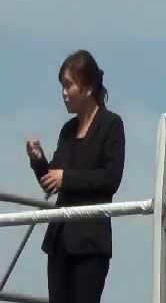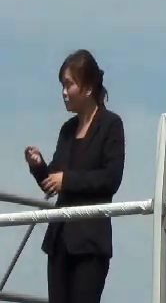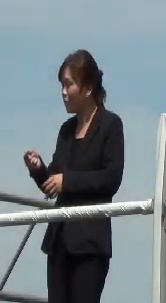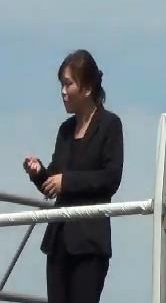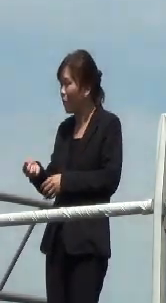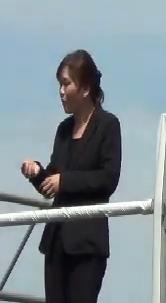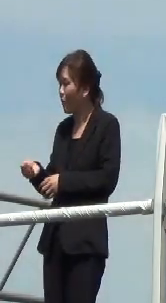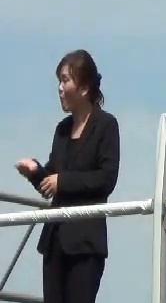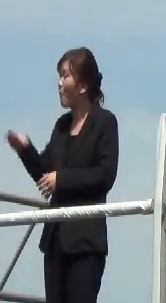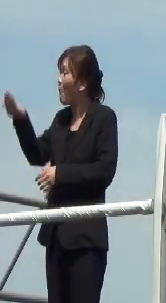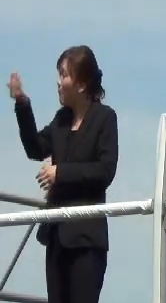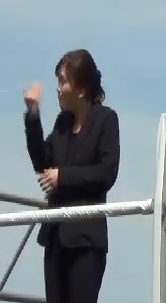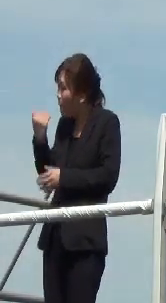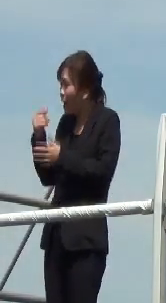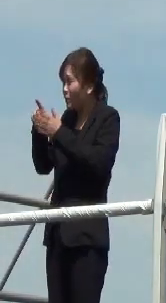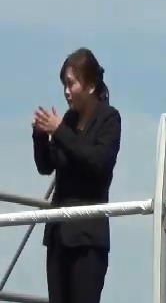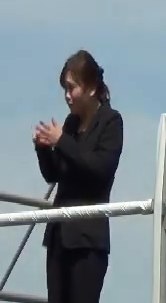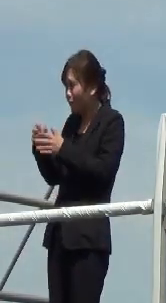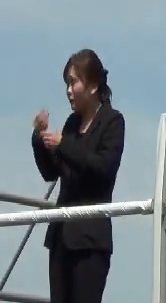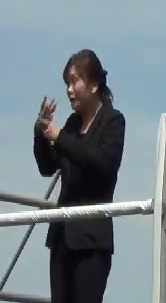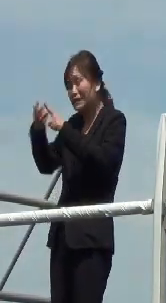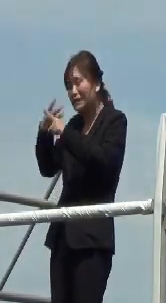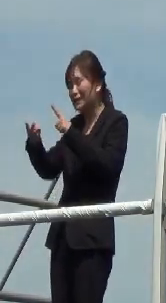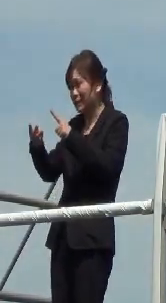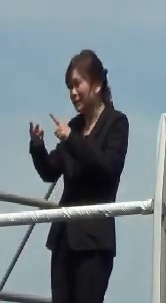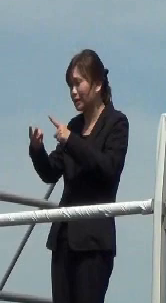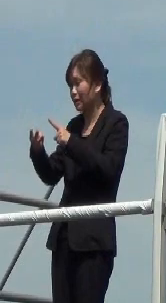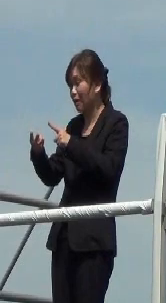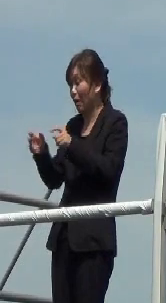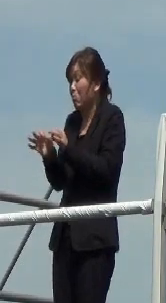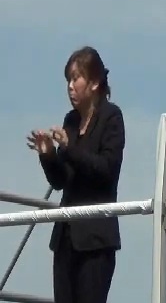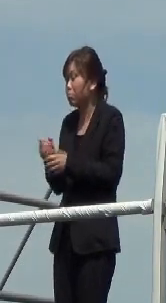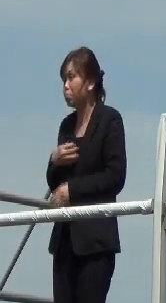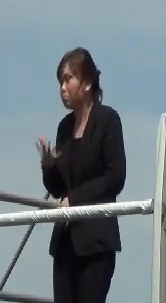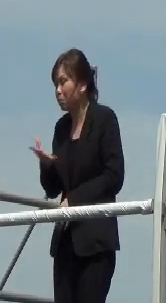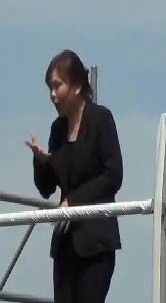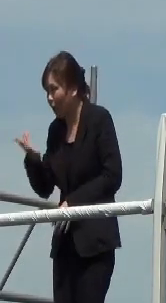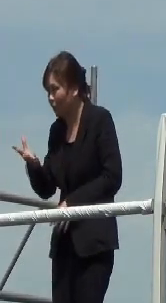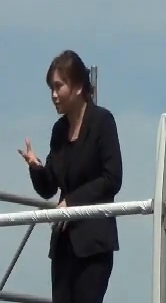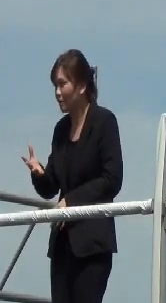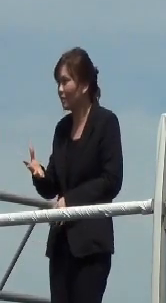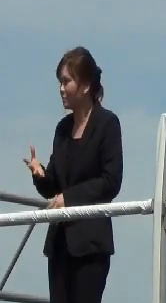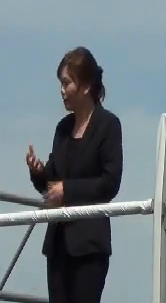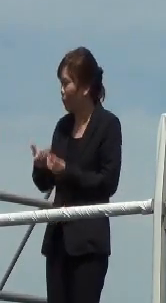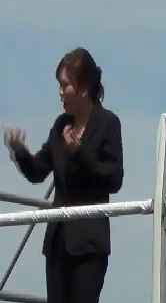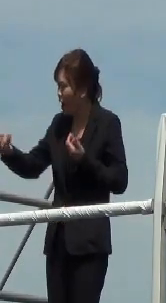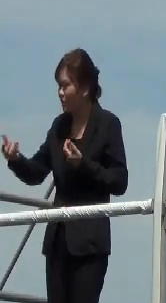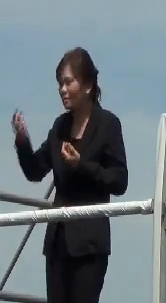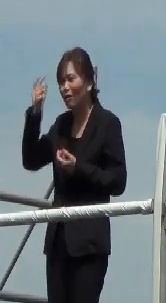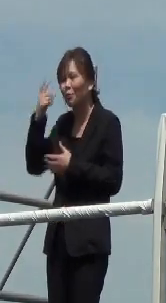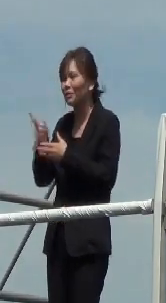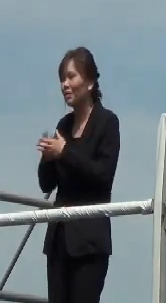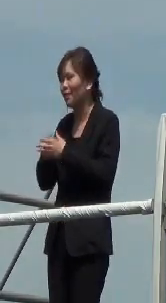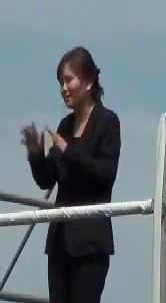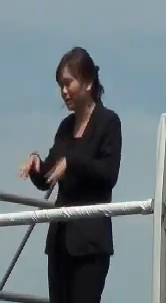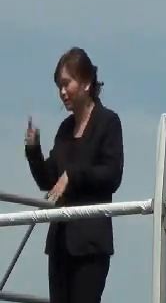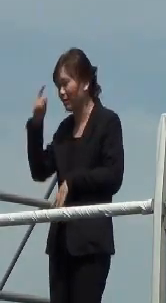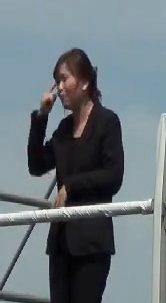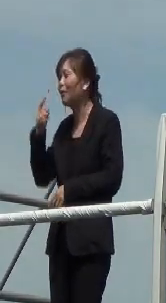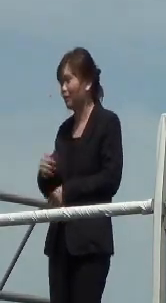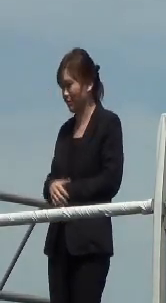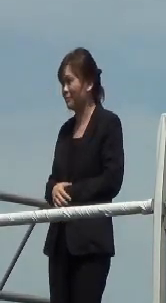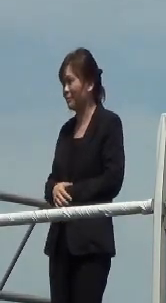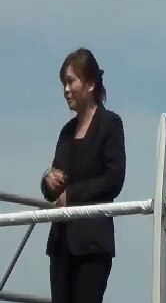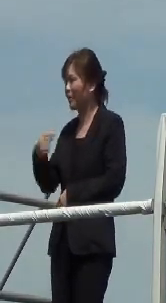ったその前の日のことを思います。私にとっての8月11日はとても